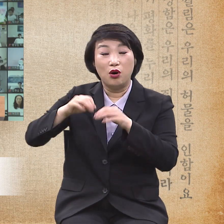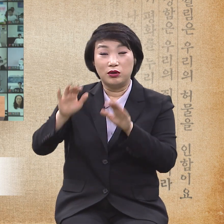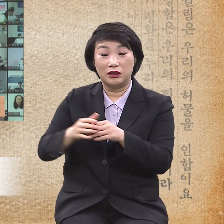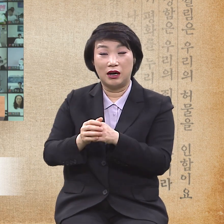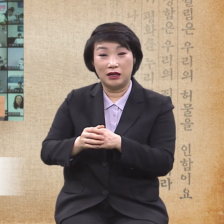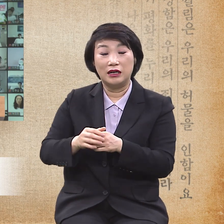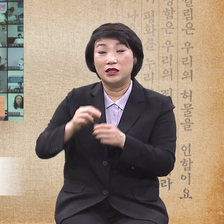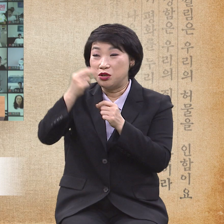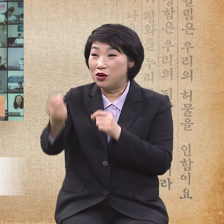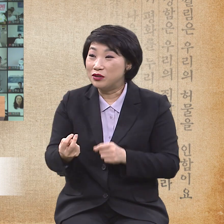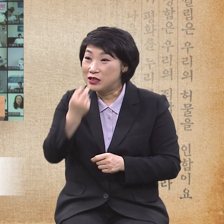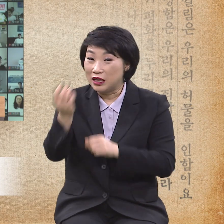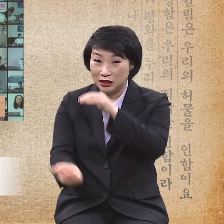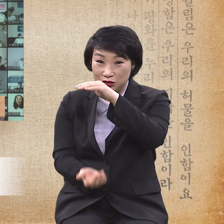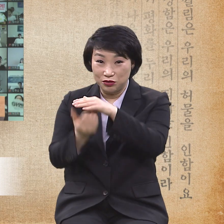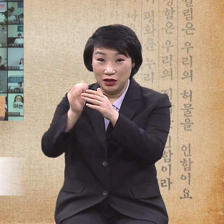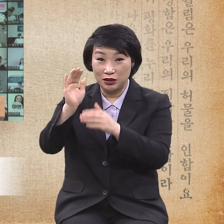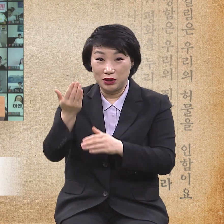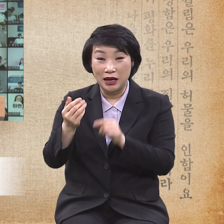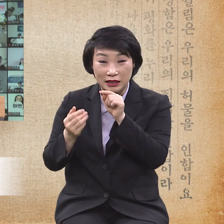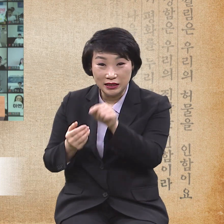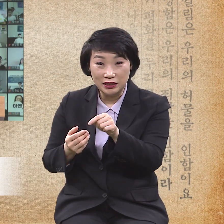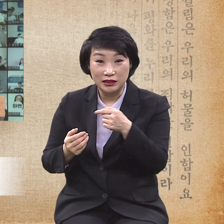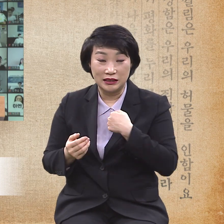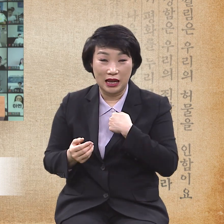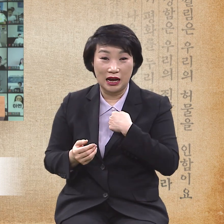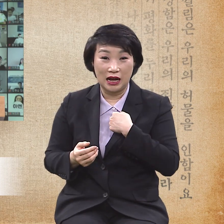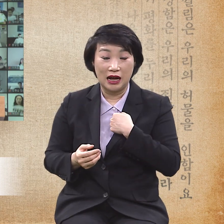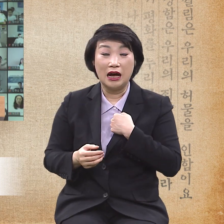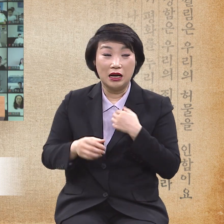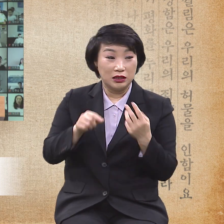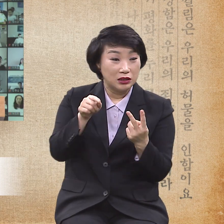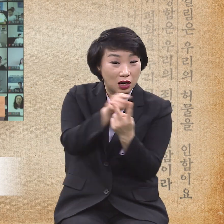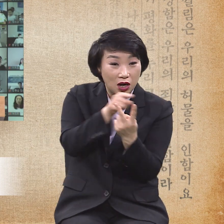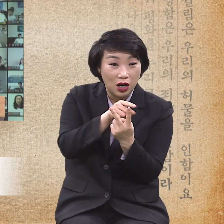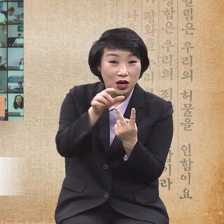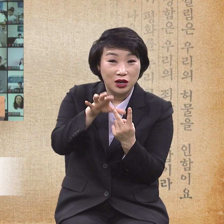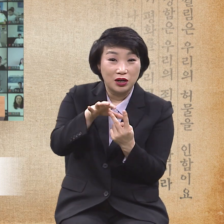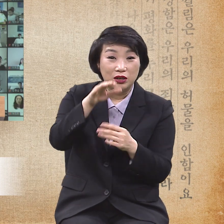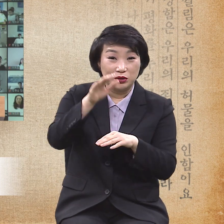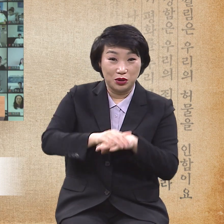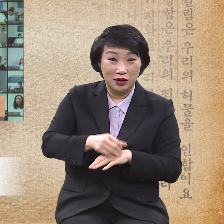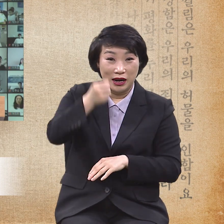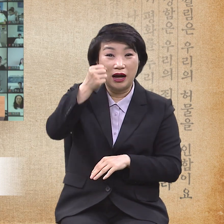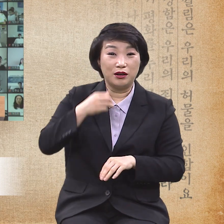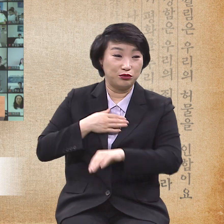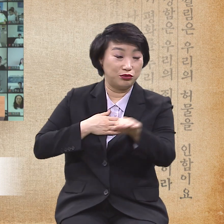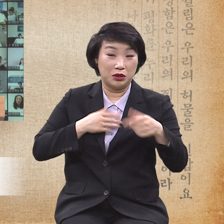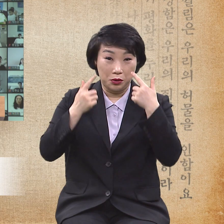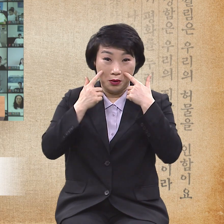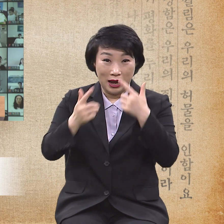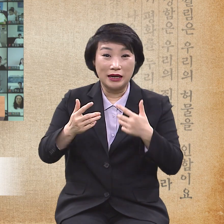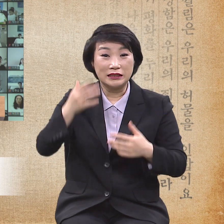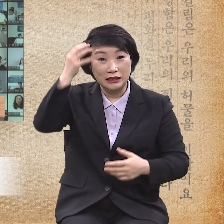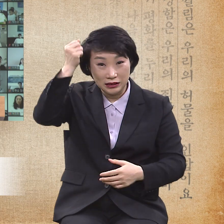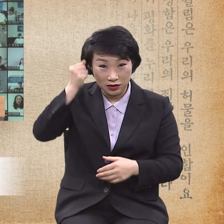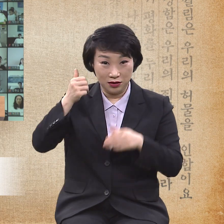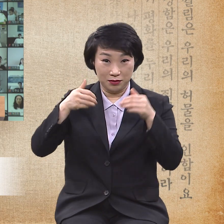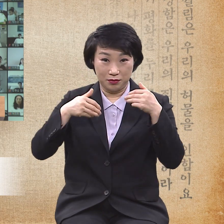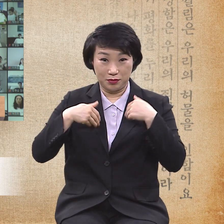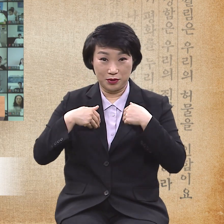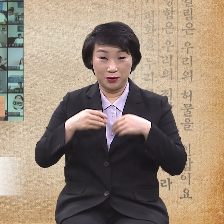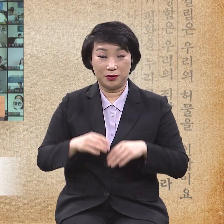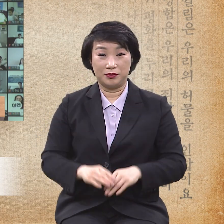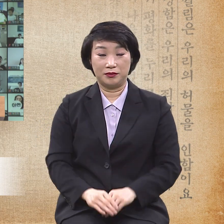영생이 이루어지는 것이니 이것은 내가 선택해야 된다는 것을 분명히 알아야